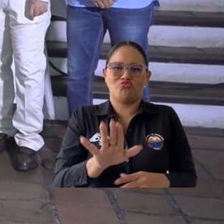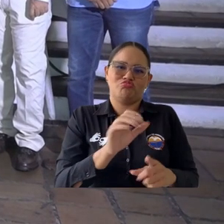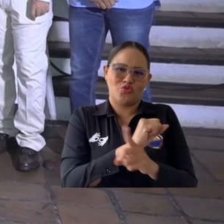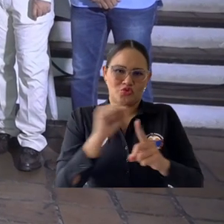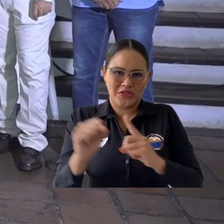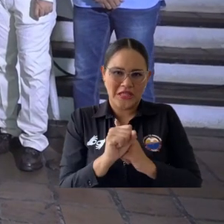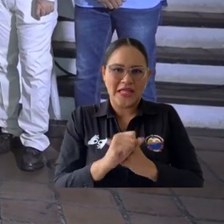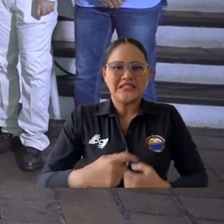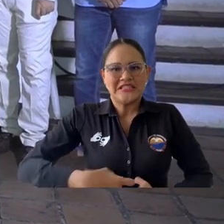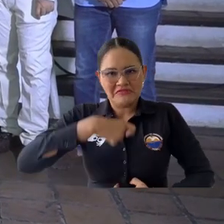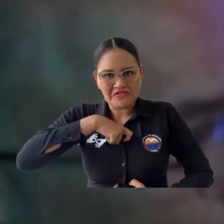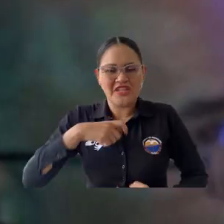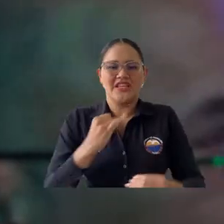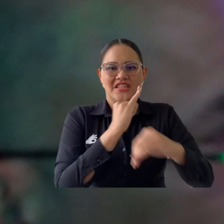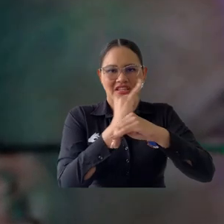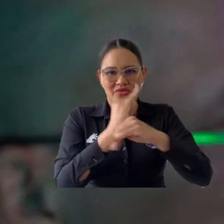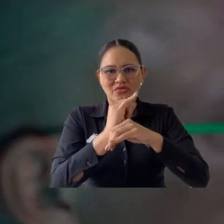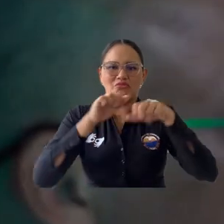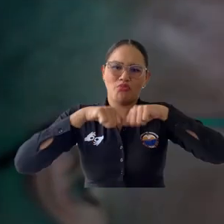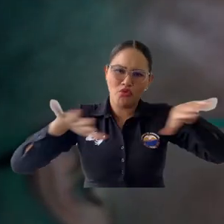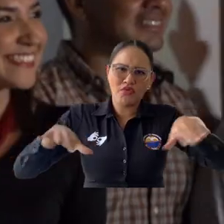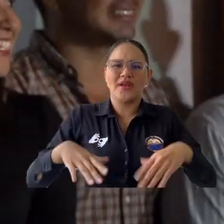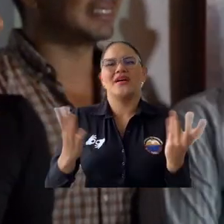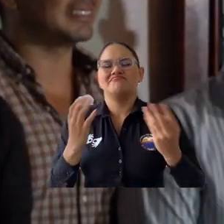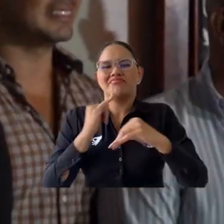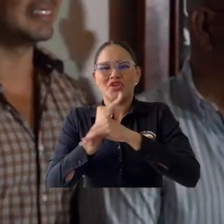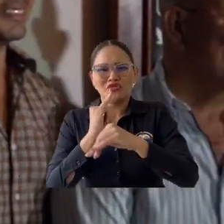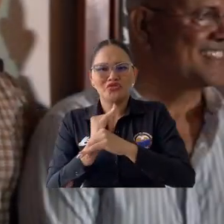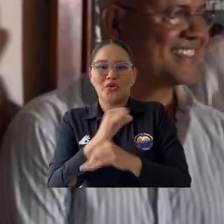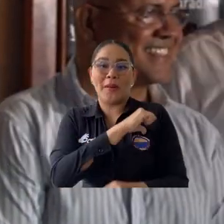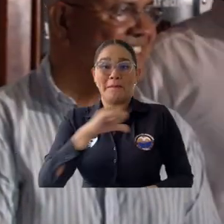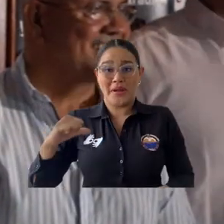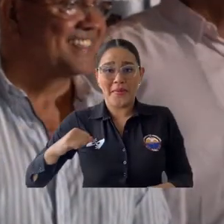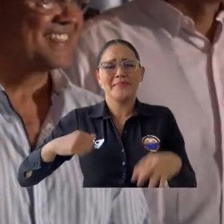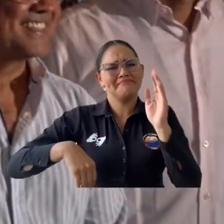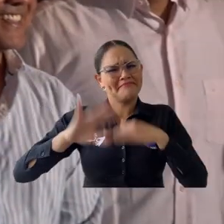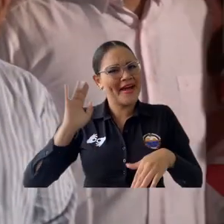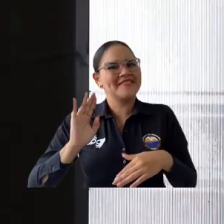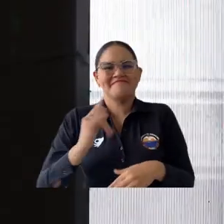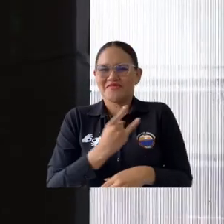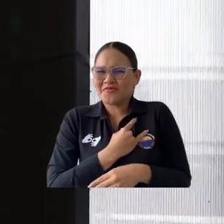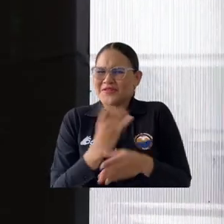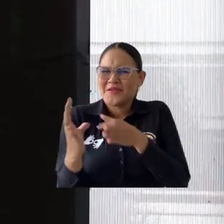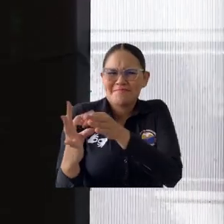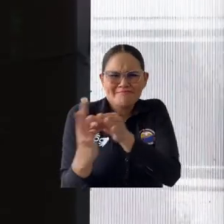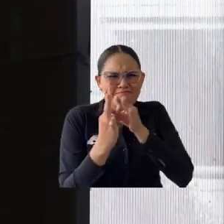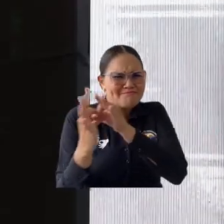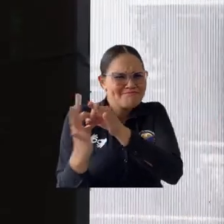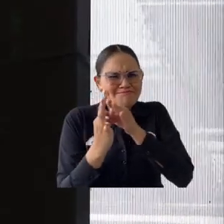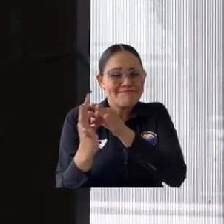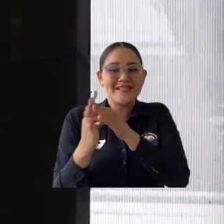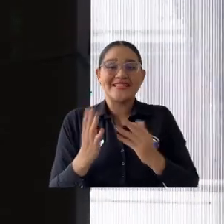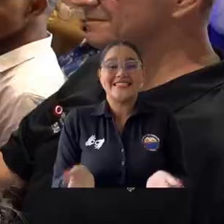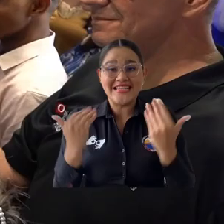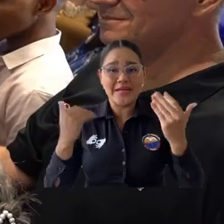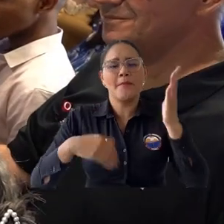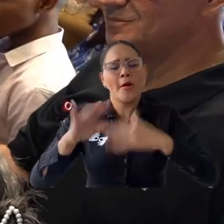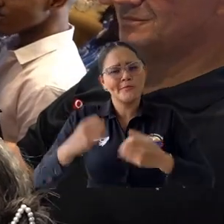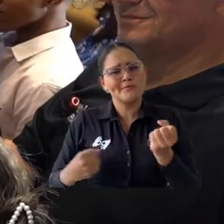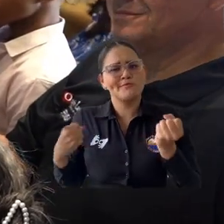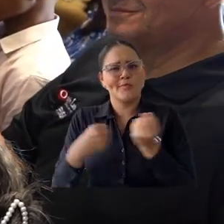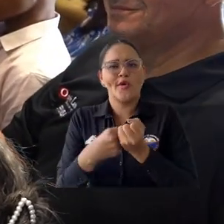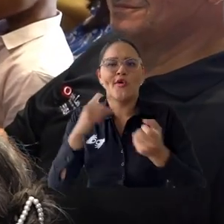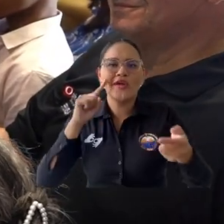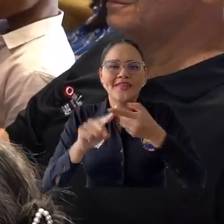Actores de la sociedad civil, instituciones públicas y entidades privadas han consolidado sinergias con Unimagdalena y han sido parte